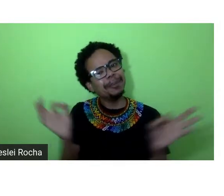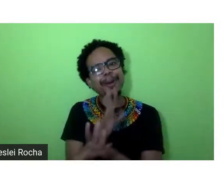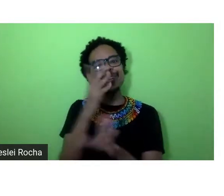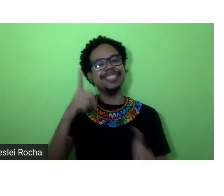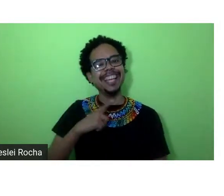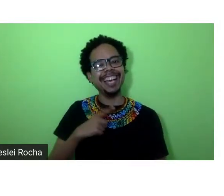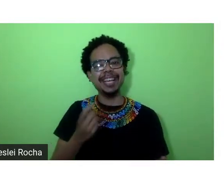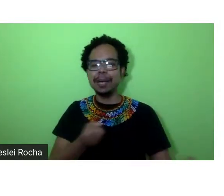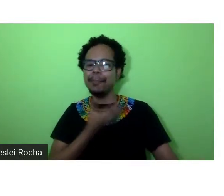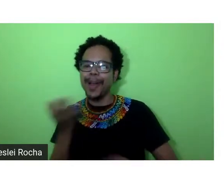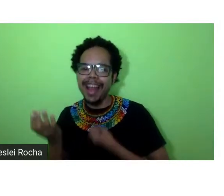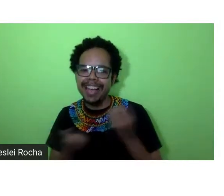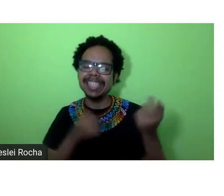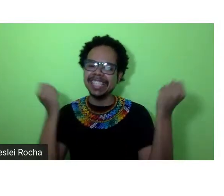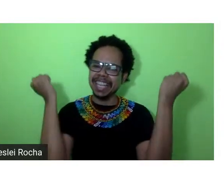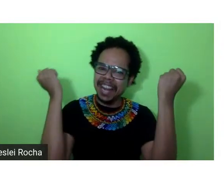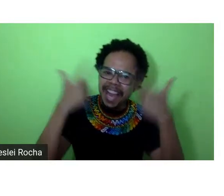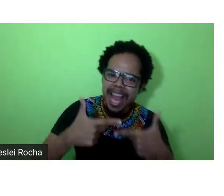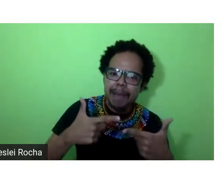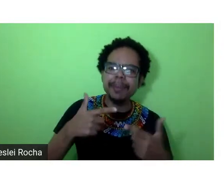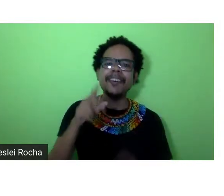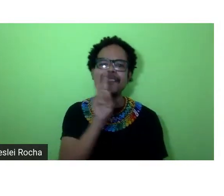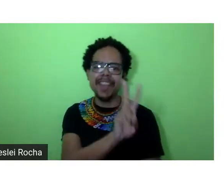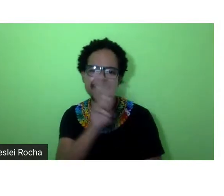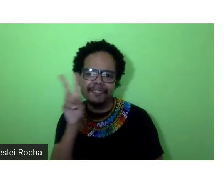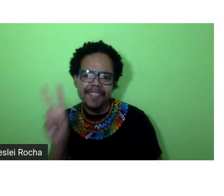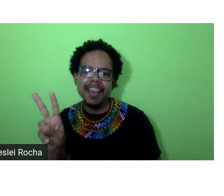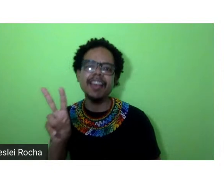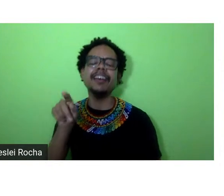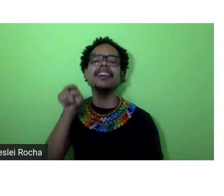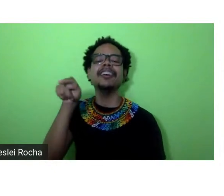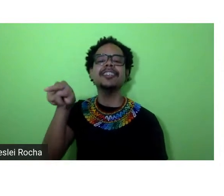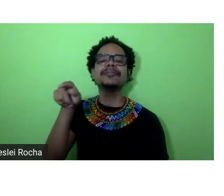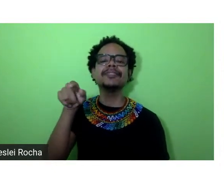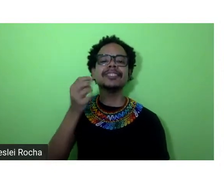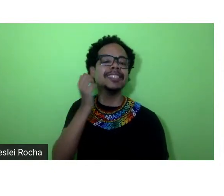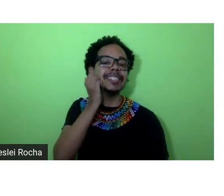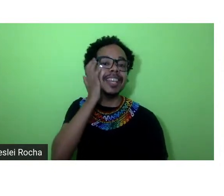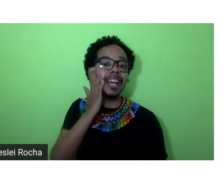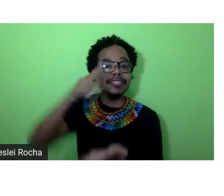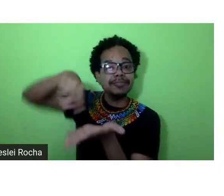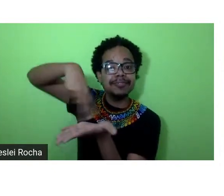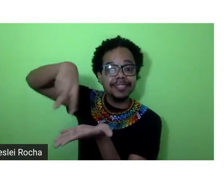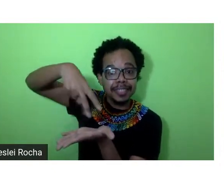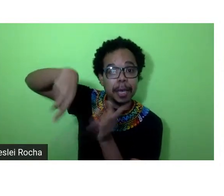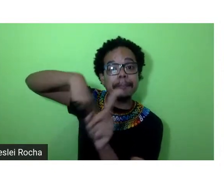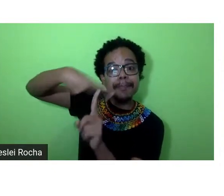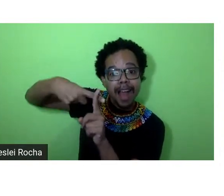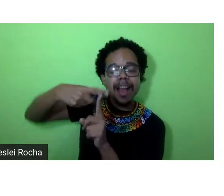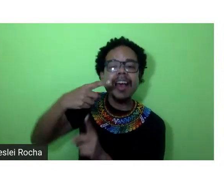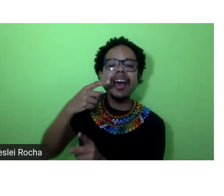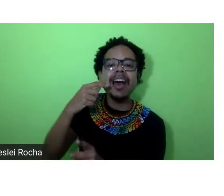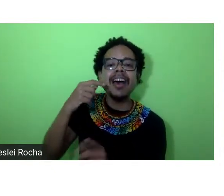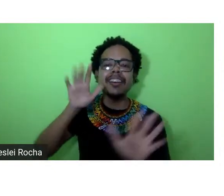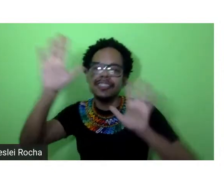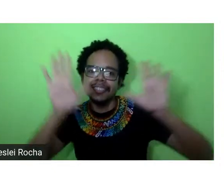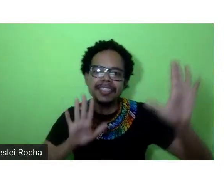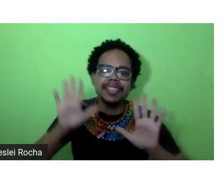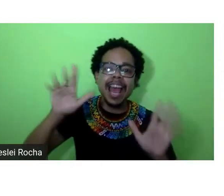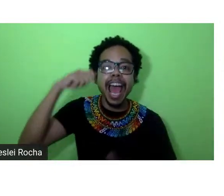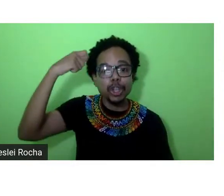E aí e no Brasil estamos artistas que apresenta a poesia